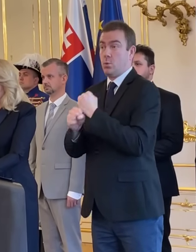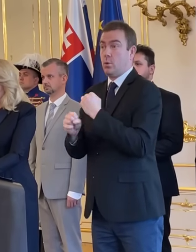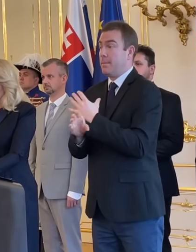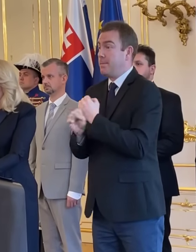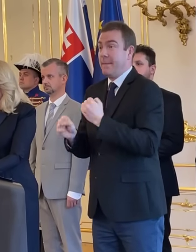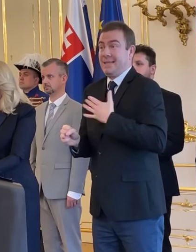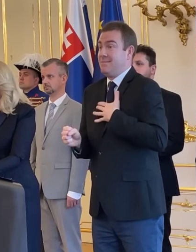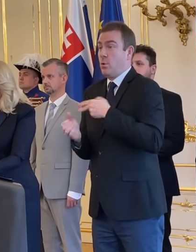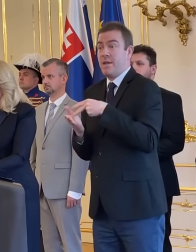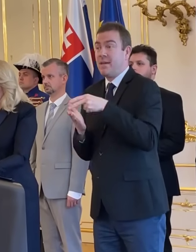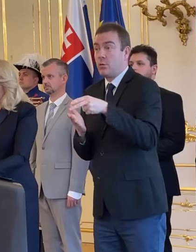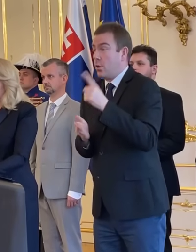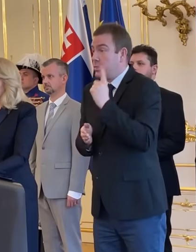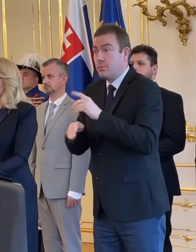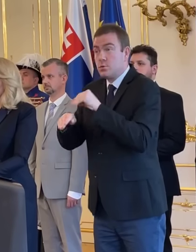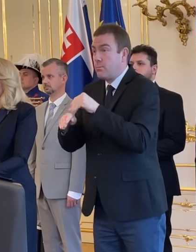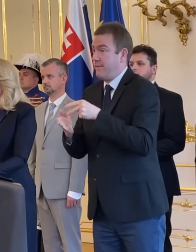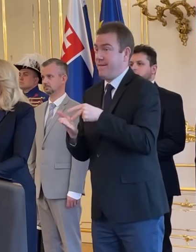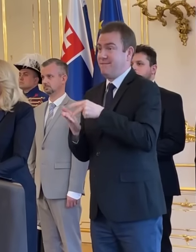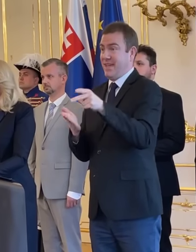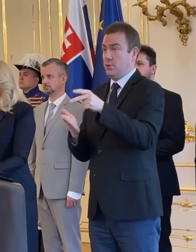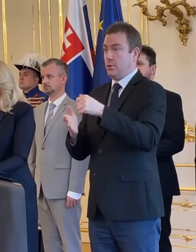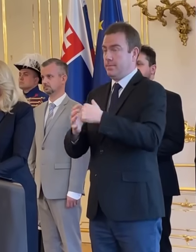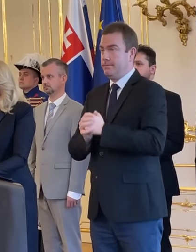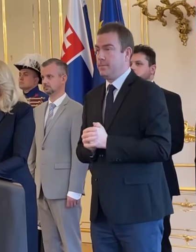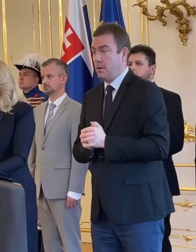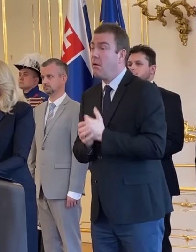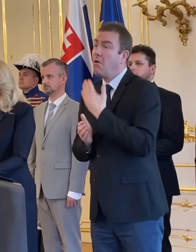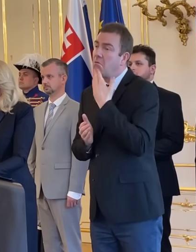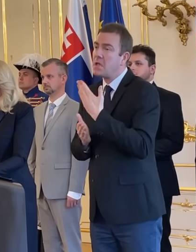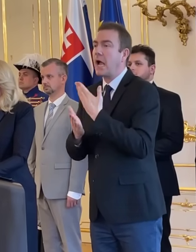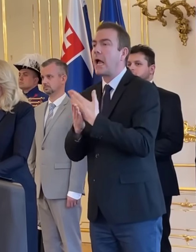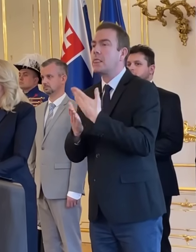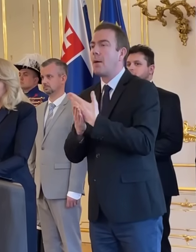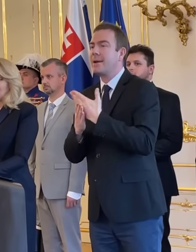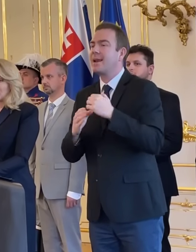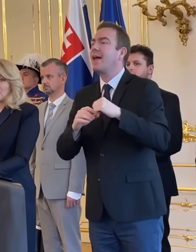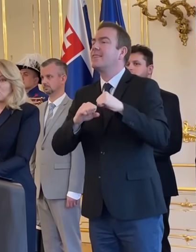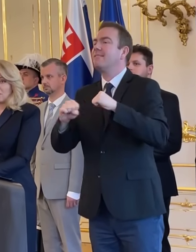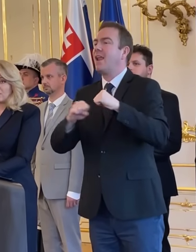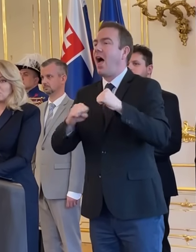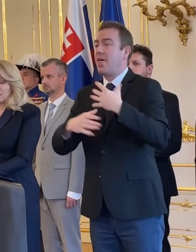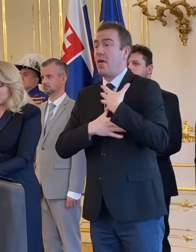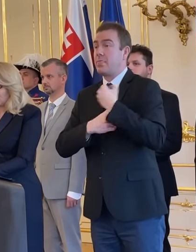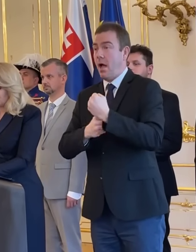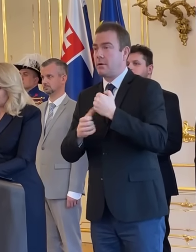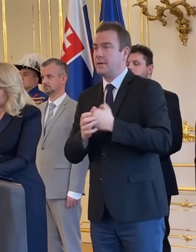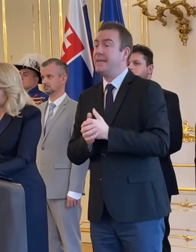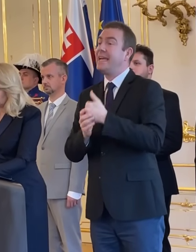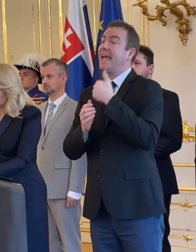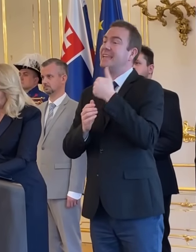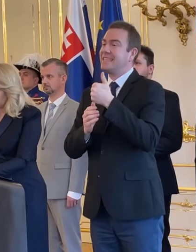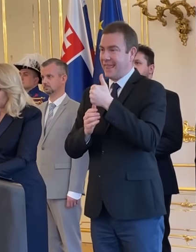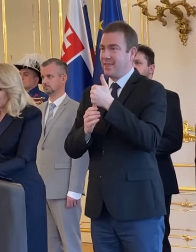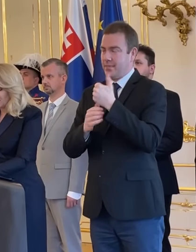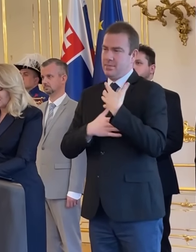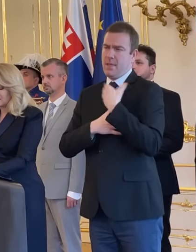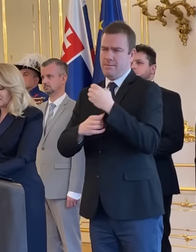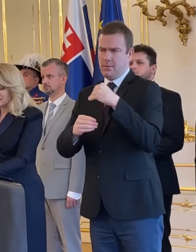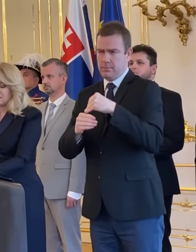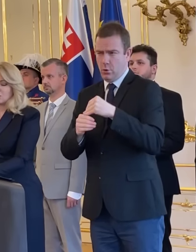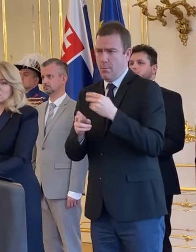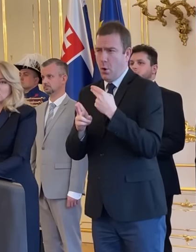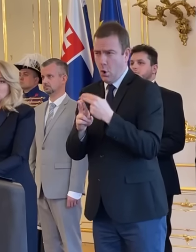okamžite svojim vládnym alebo poslaneckým návrhom. Jeden návrh na opravu premlčacích dôb